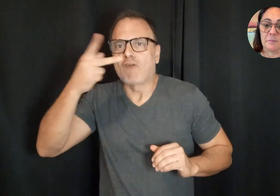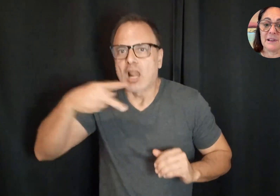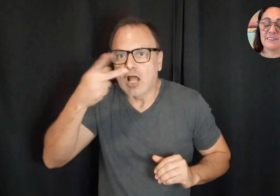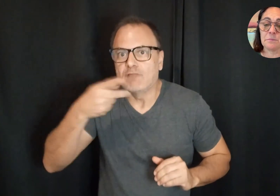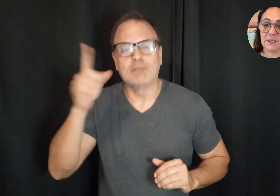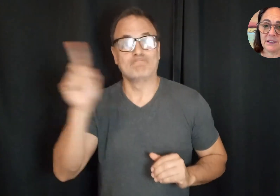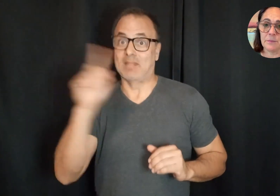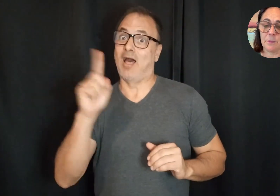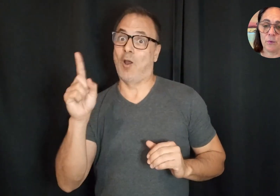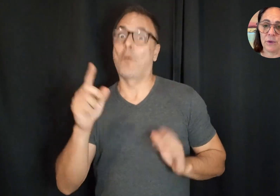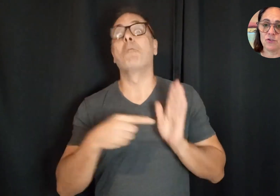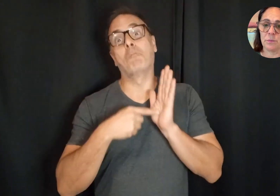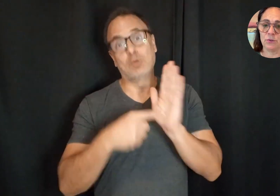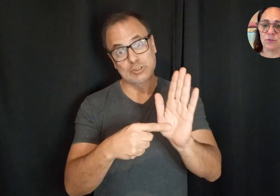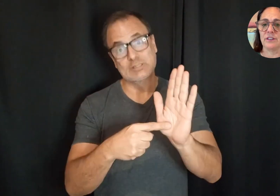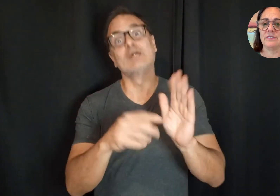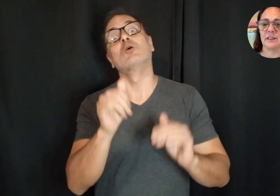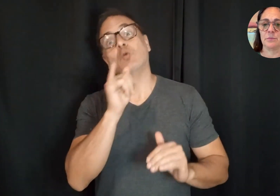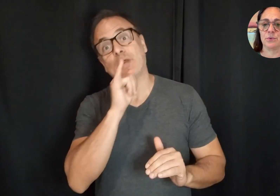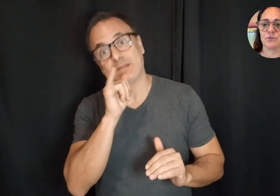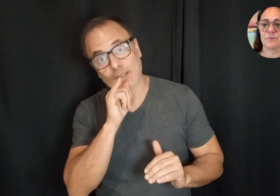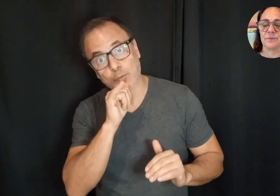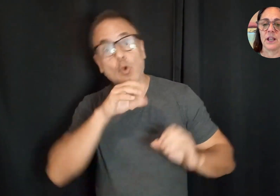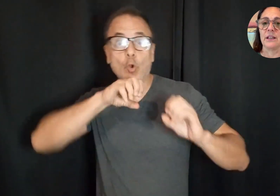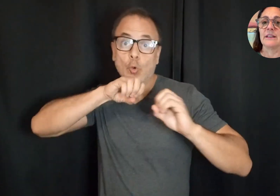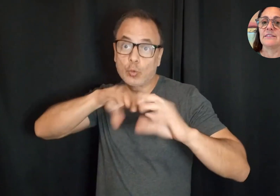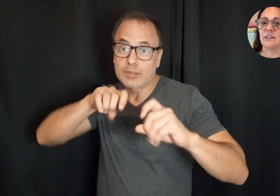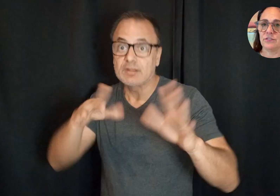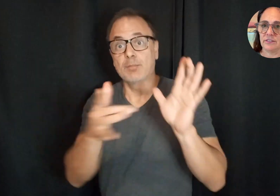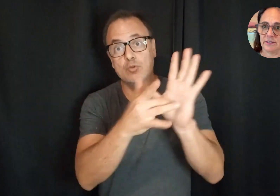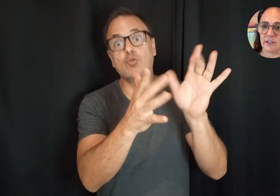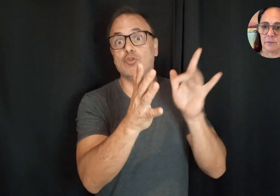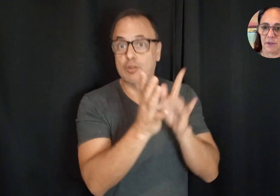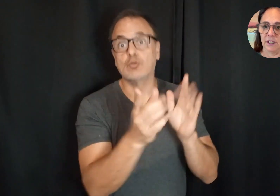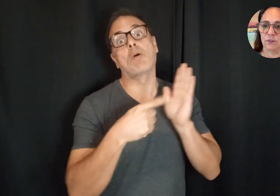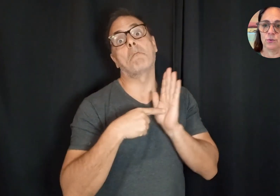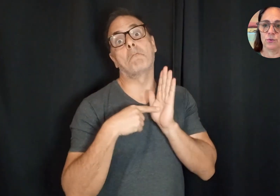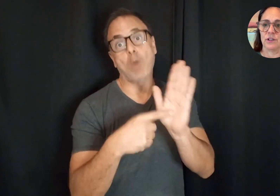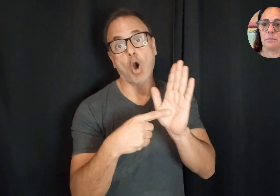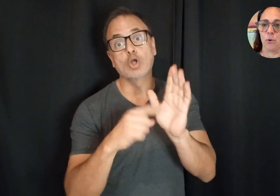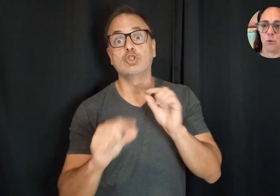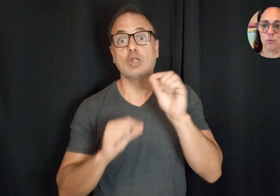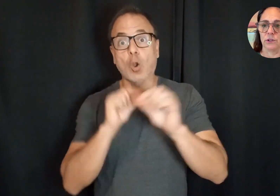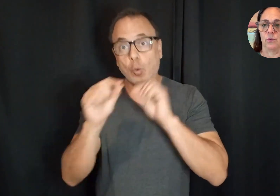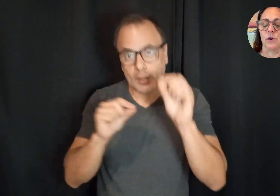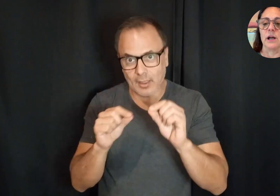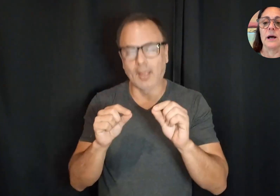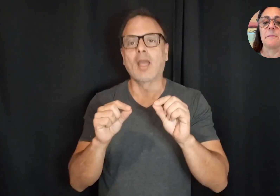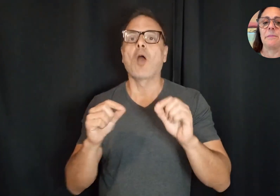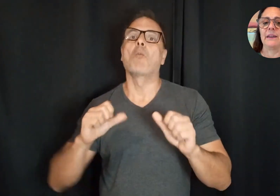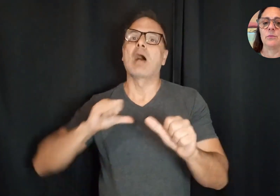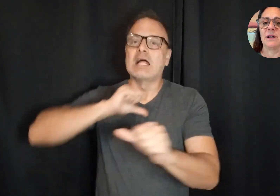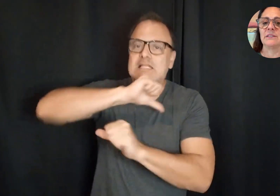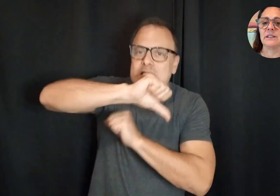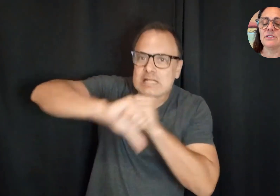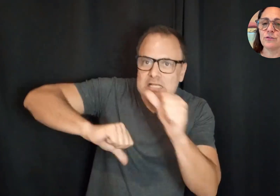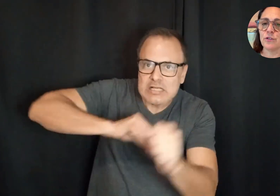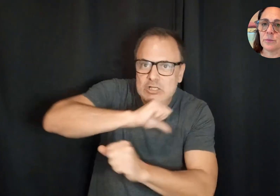mas principalmente pelos exemplos. Seus ensinamentos apontam para uma